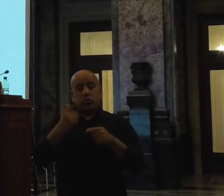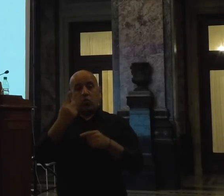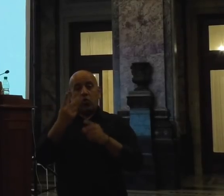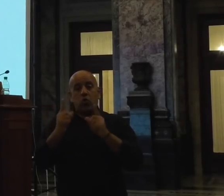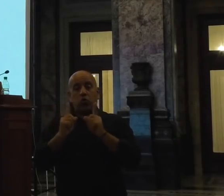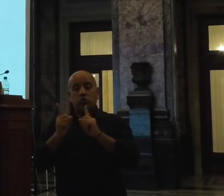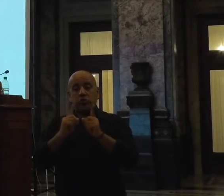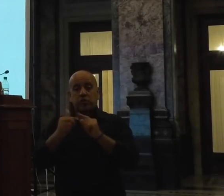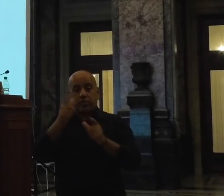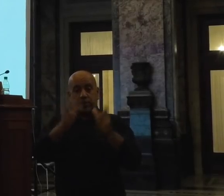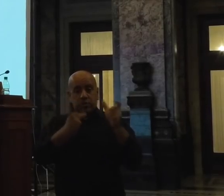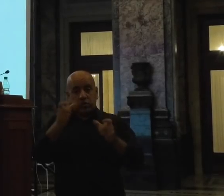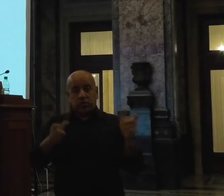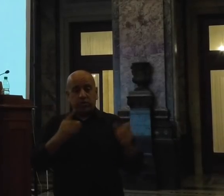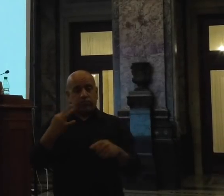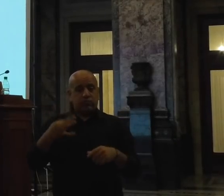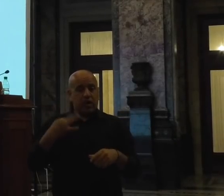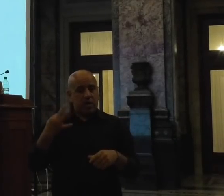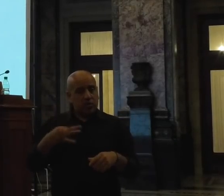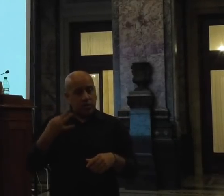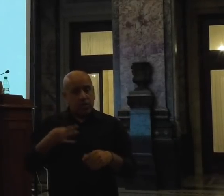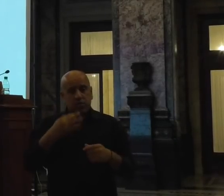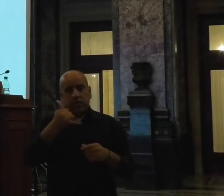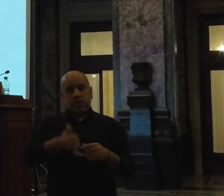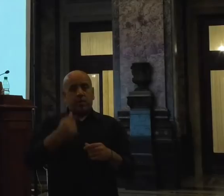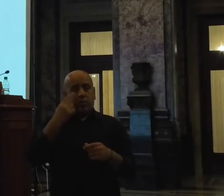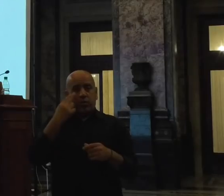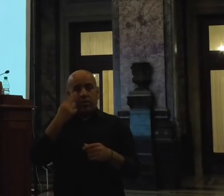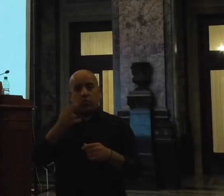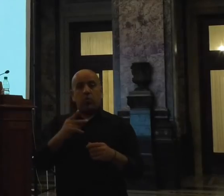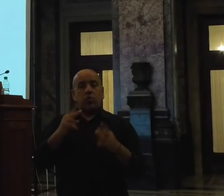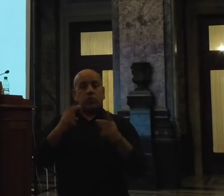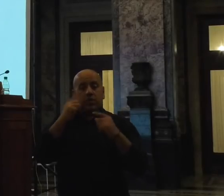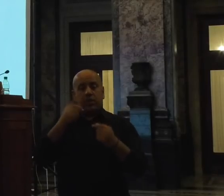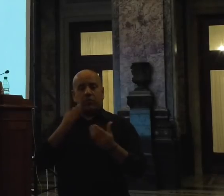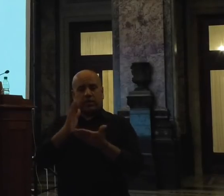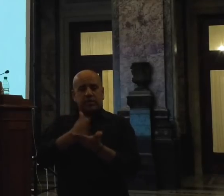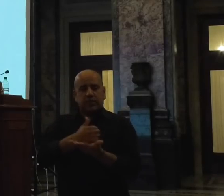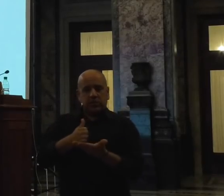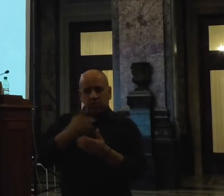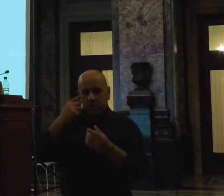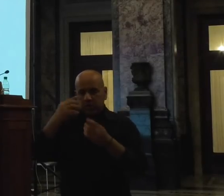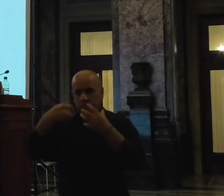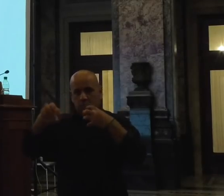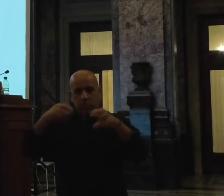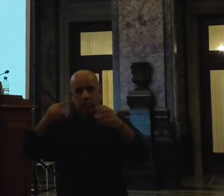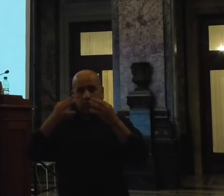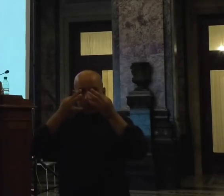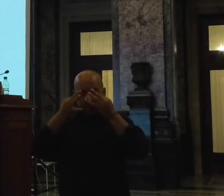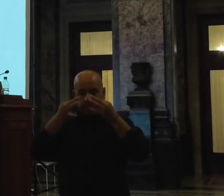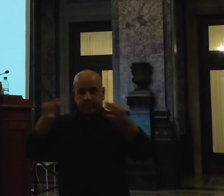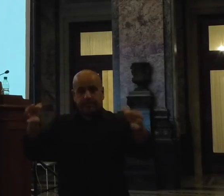crónicos que llevaban años con el problema. Los entrenamos a hacer una discriminación de movimiento. Estos puntos que ven